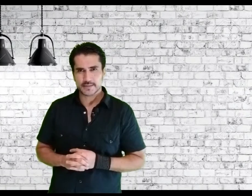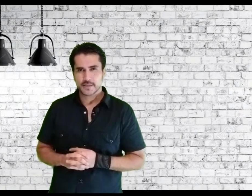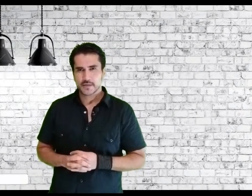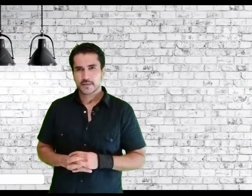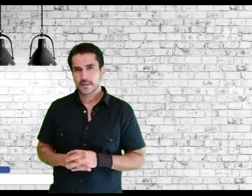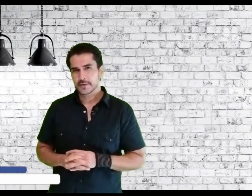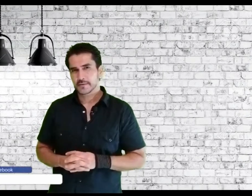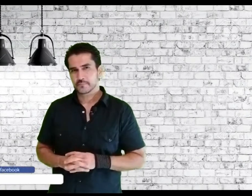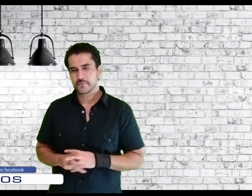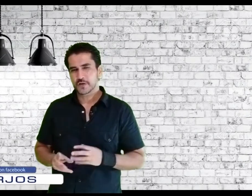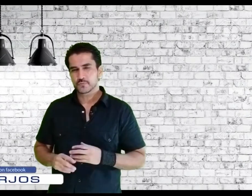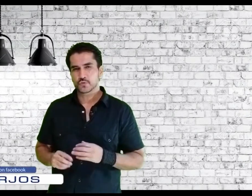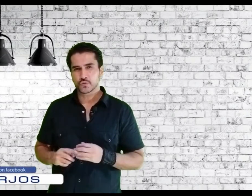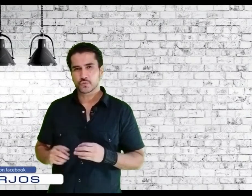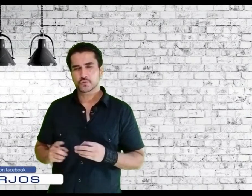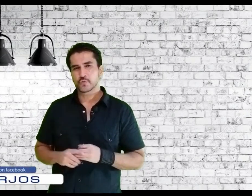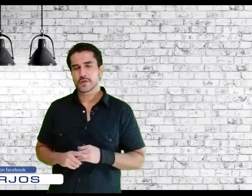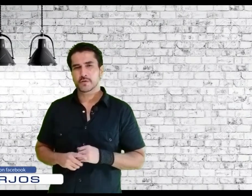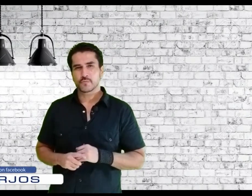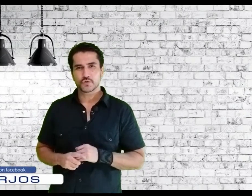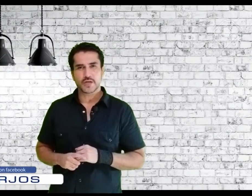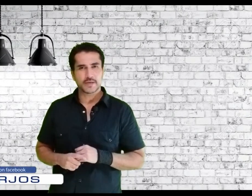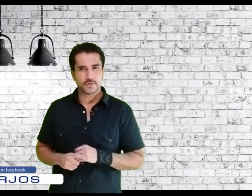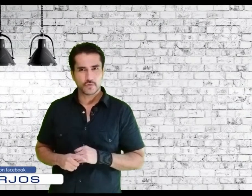redes, Facebook, YouTube, Twitter como Zairjos,